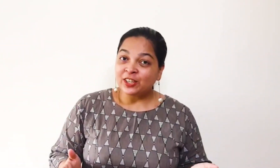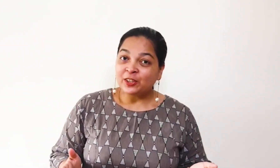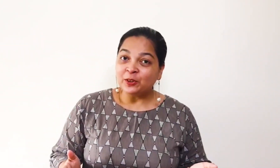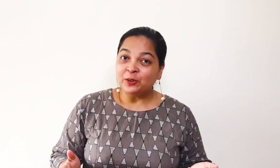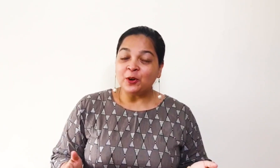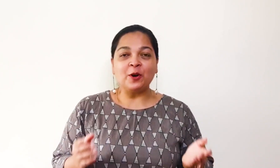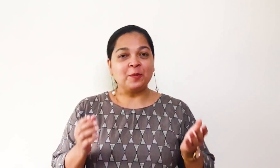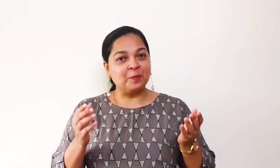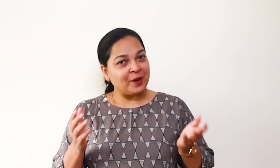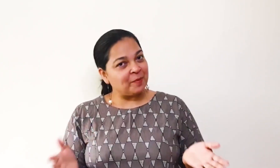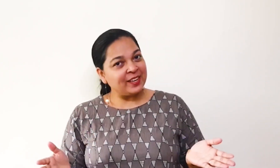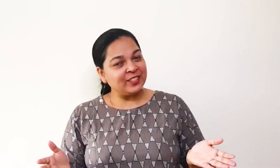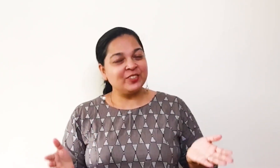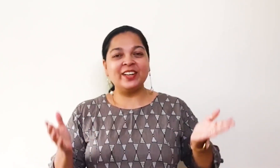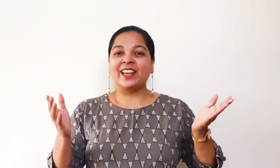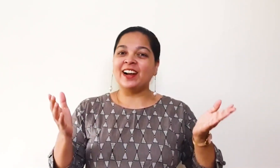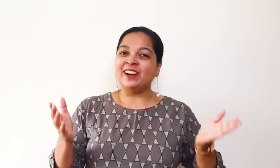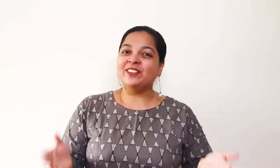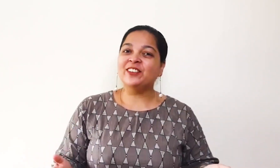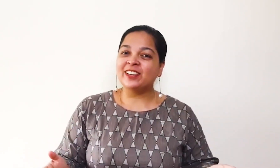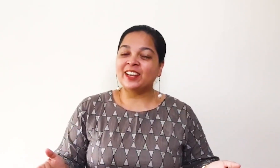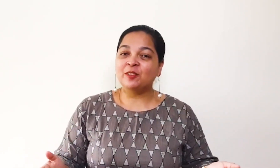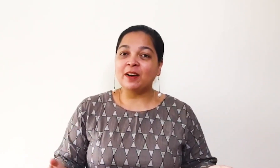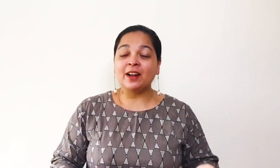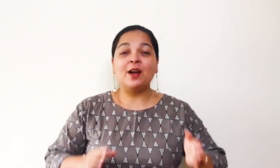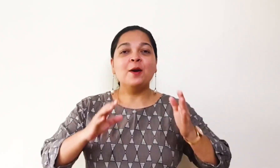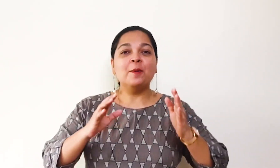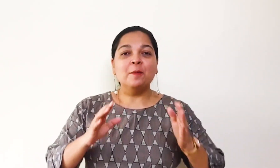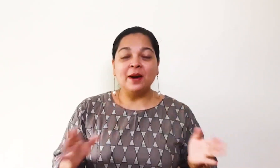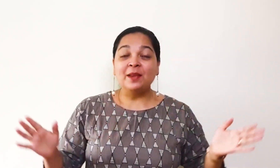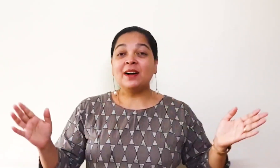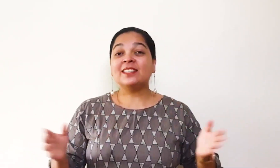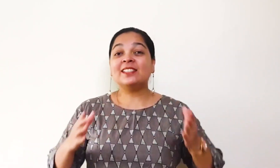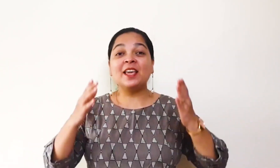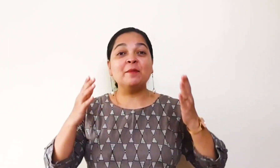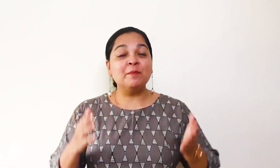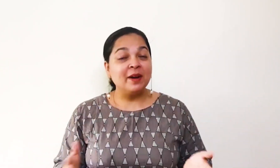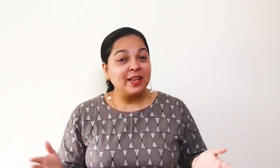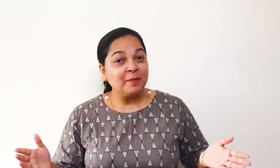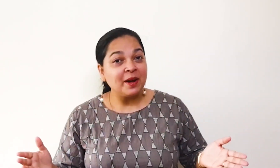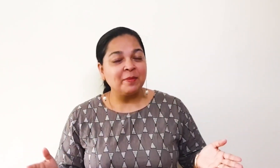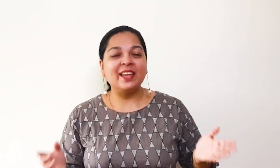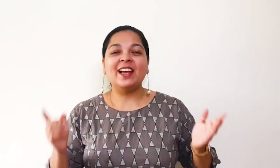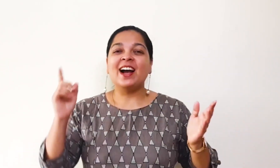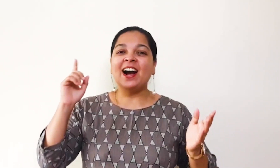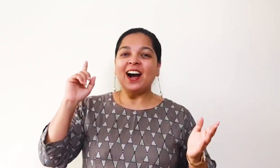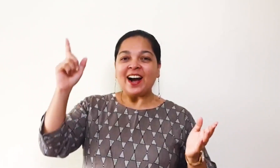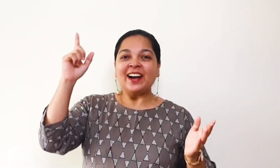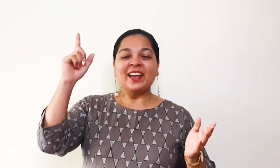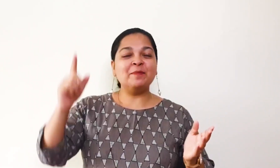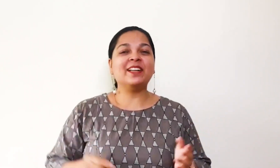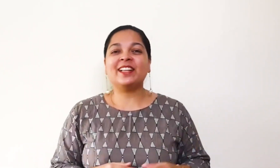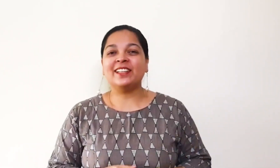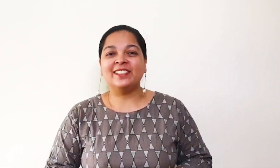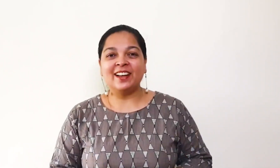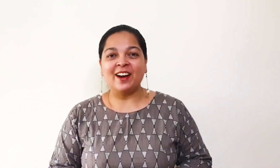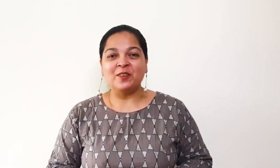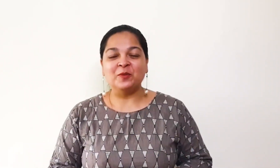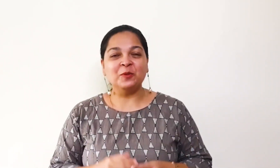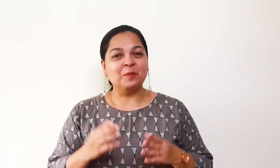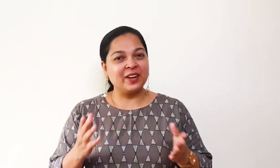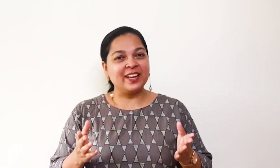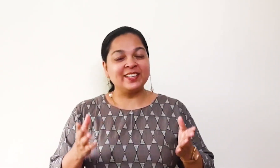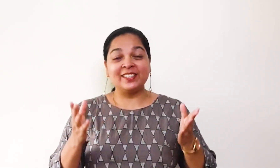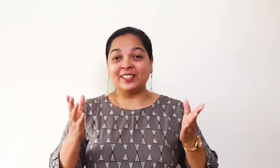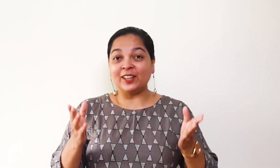ମୁଁ ଆଶୀର୍ବାଦ ପ୍ରାପ୍ତ ଅଟେ ଏବଂ ପରମେଶ୍ୱରଙ୍କ ଅନୁଗ୍ରହ ଦ୍ୱାରା ତାଙ୍କ ଗୌରବରେ ଗୌରବାନ୍ୱିତ ହୋଇ ଆଗେ